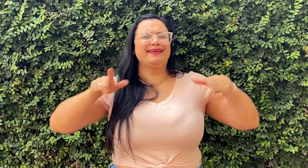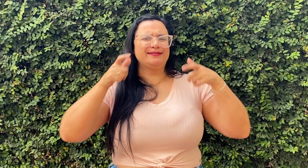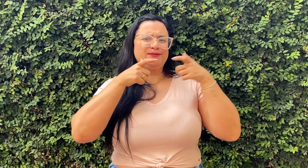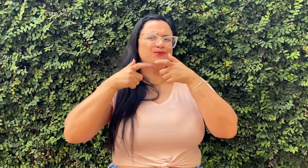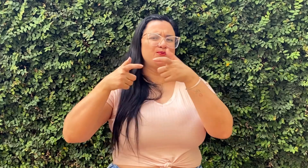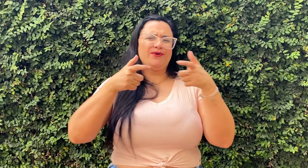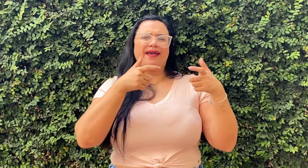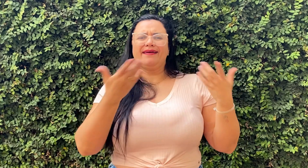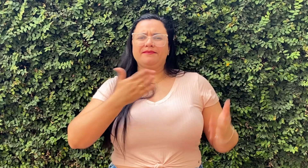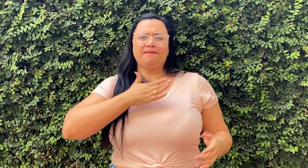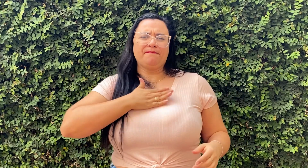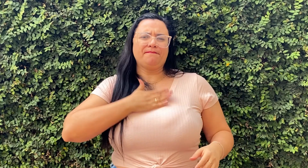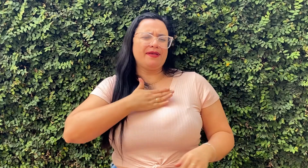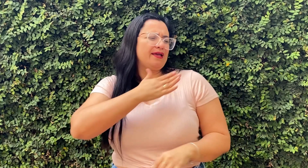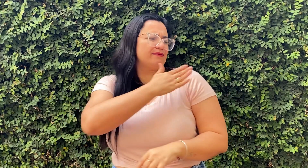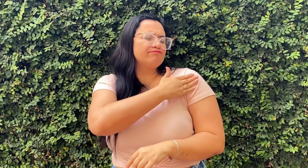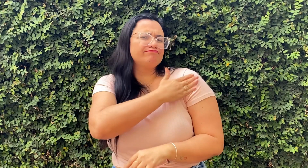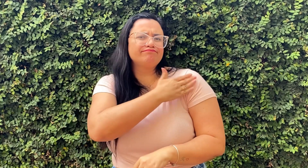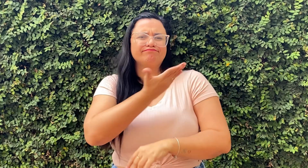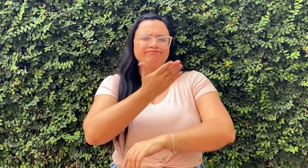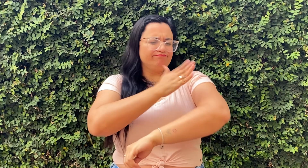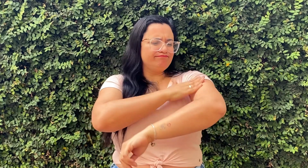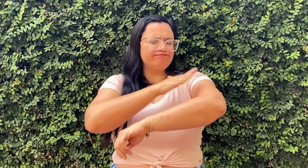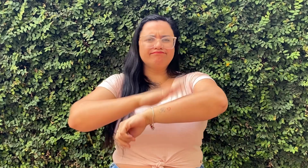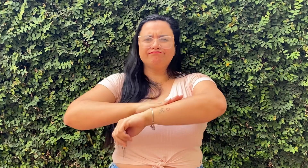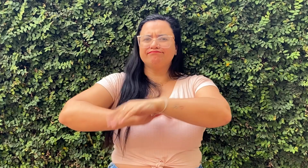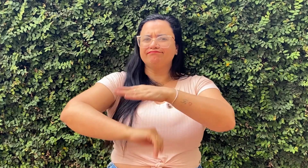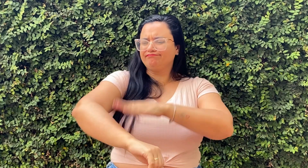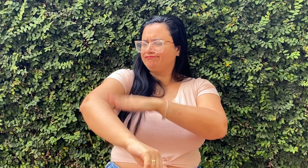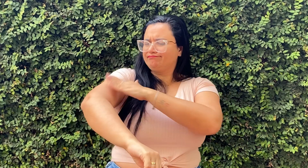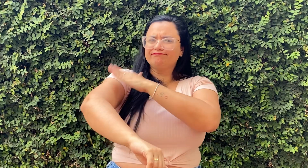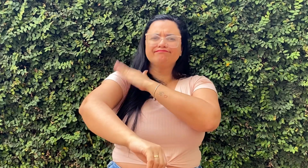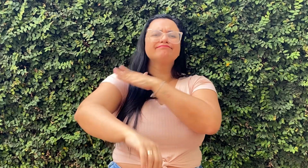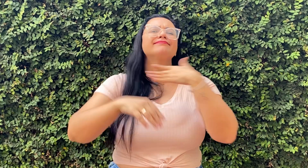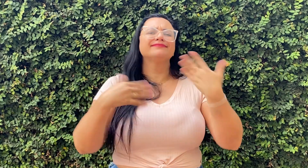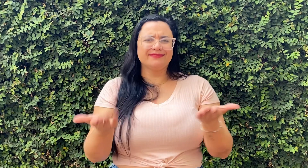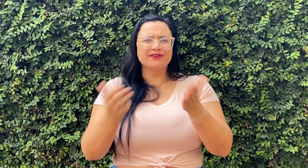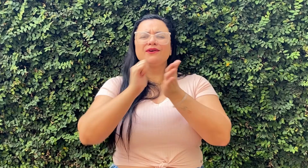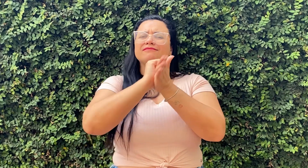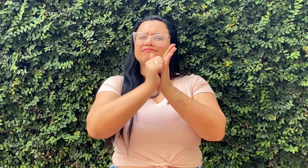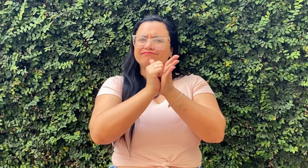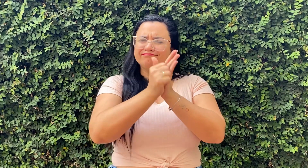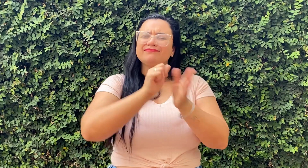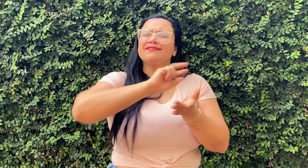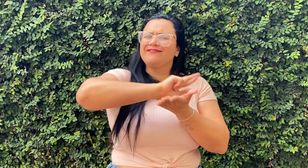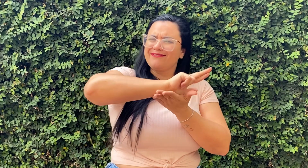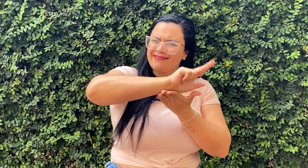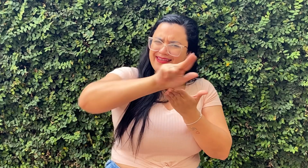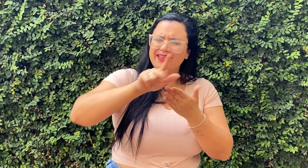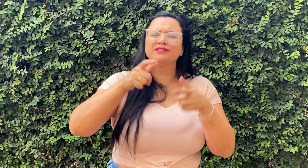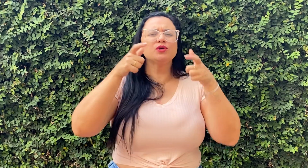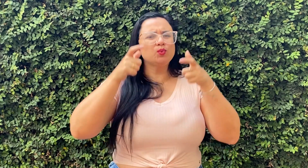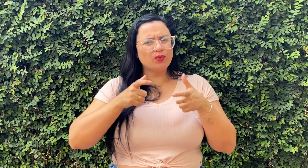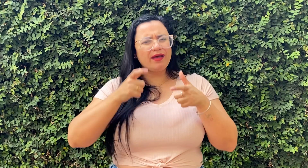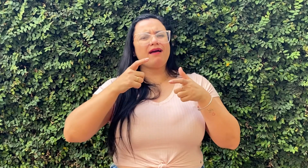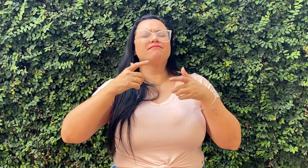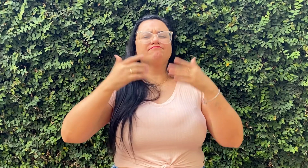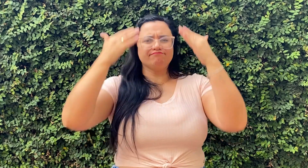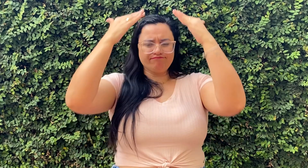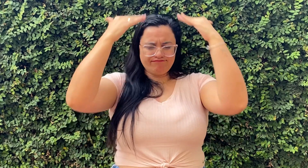vários outros lugares, no peito, no braço, no antebraço, que a Libras nos permite,